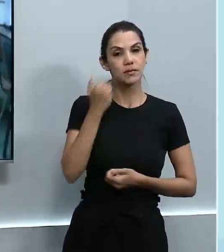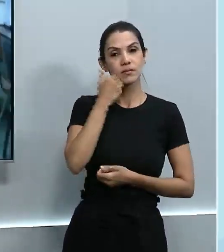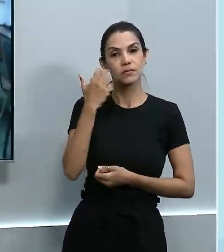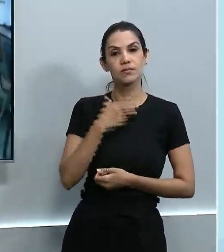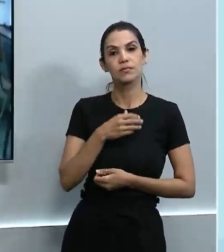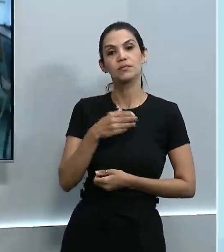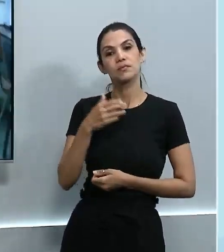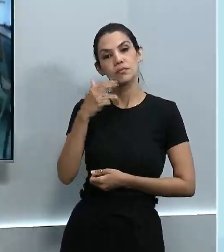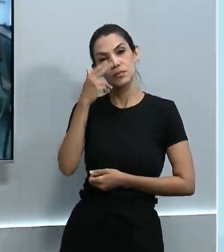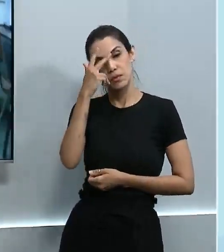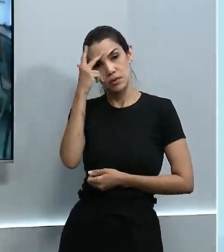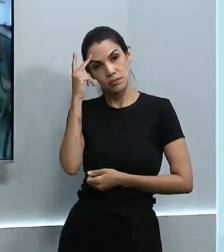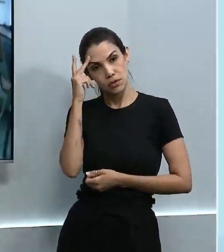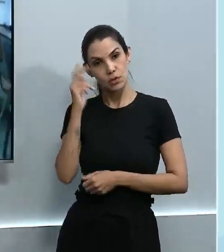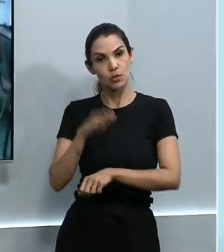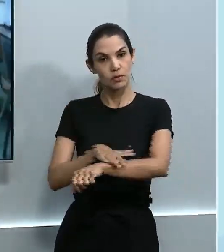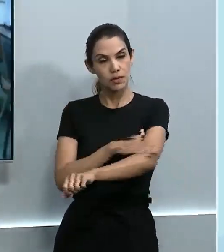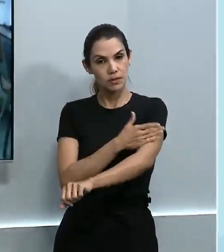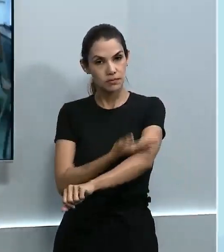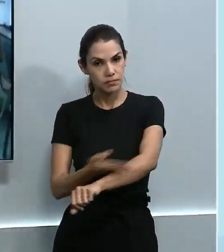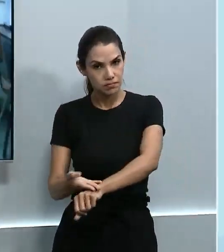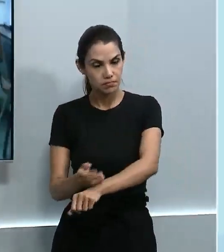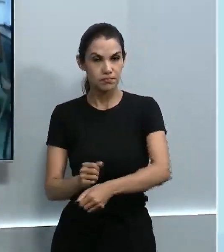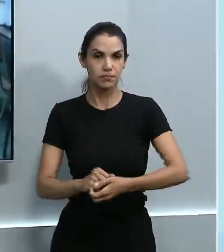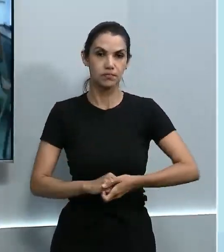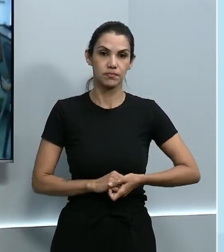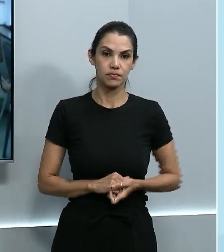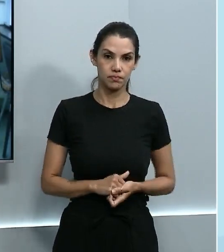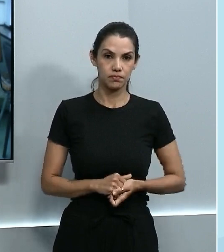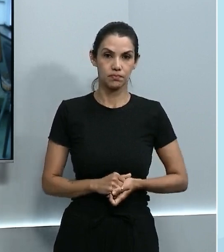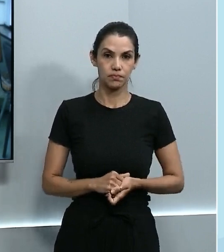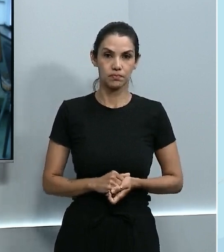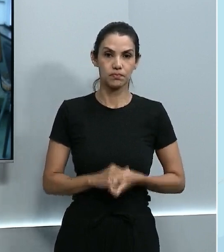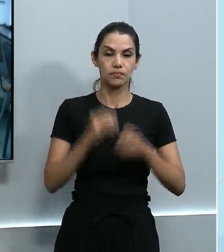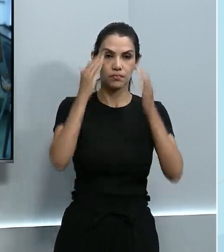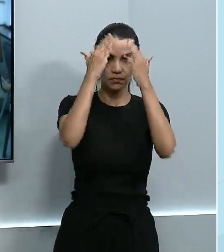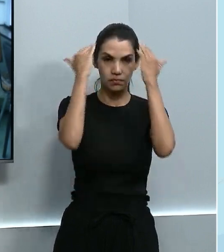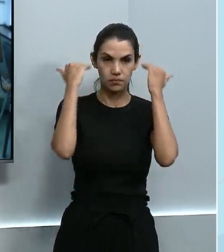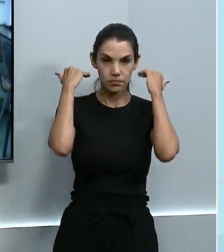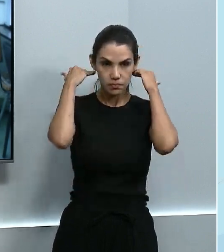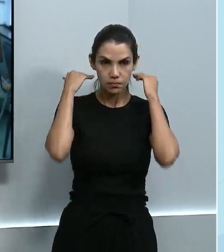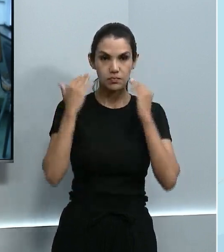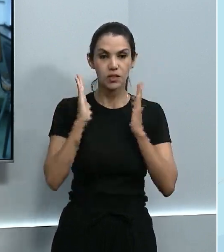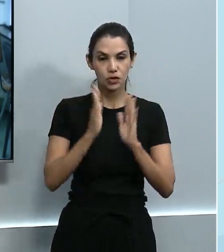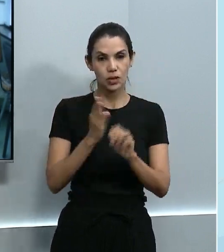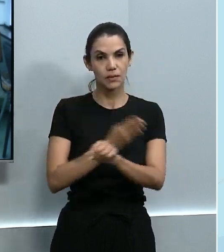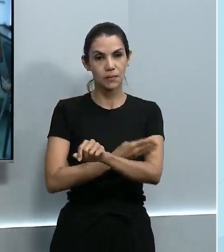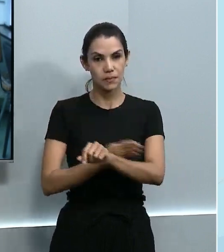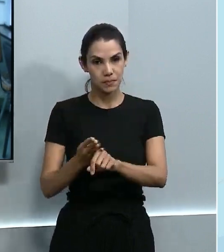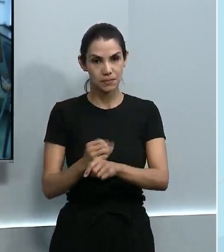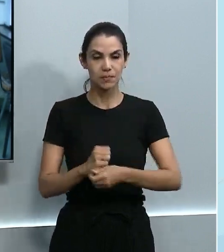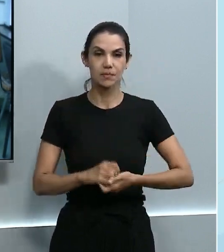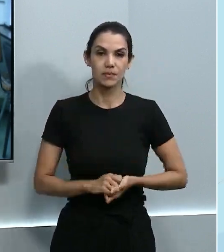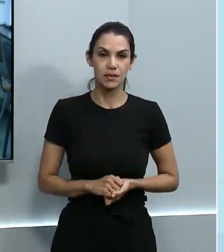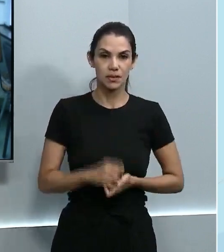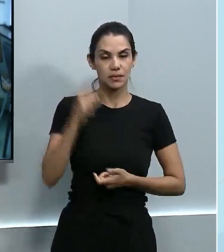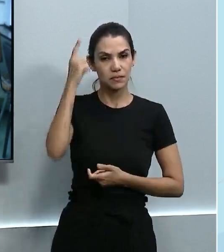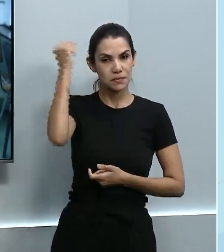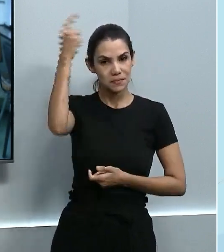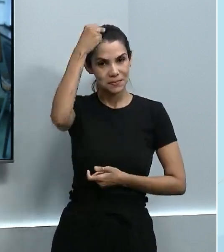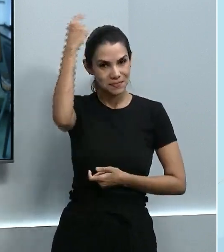como uma pessoa de pele branca, e tenho cabelos curtos e já estão grisalhos, os poucos cabelos que me